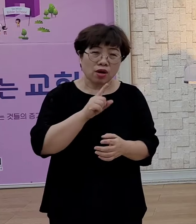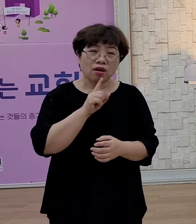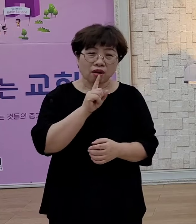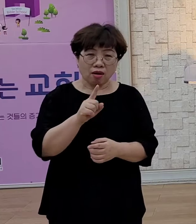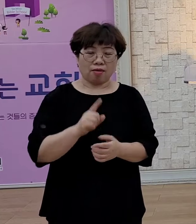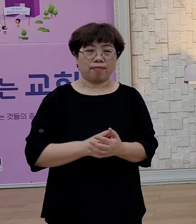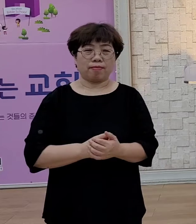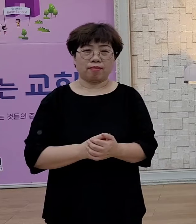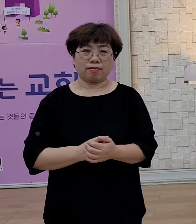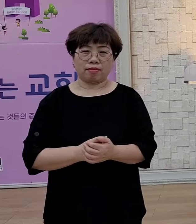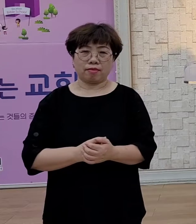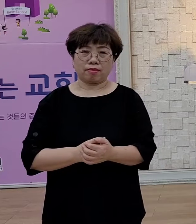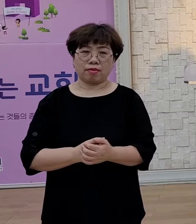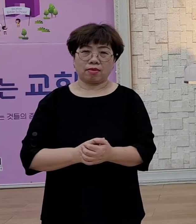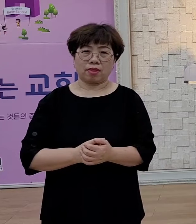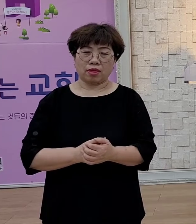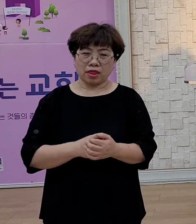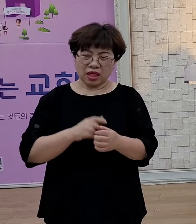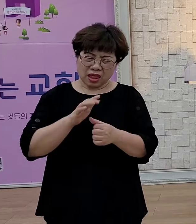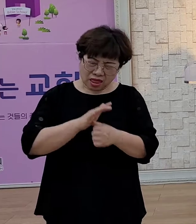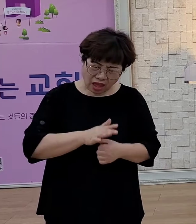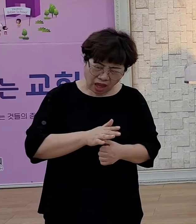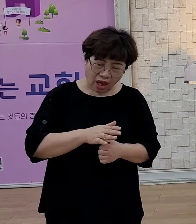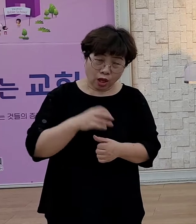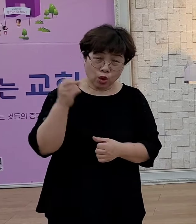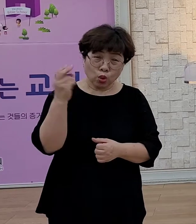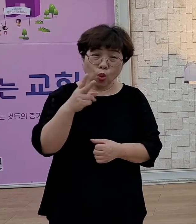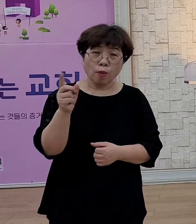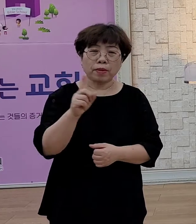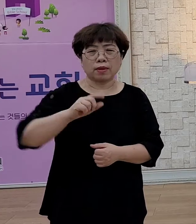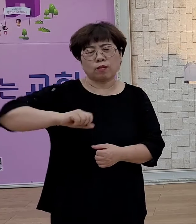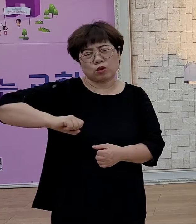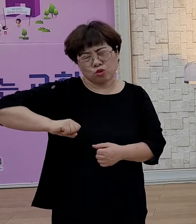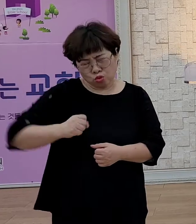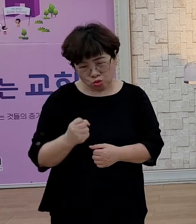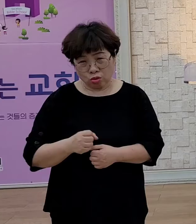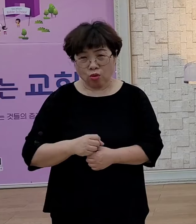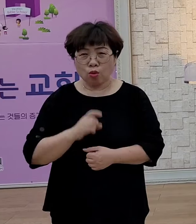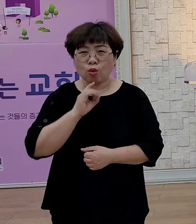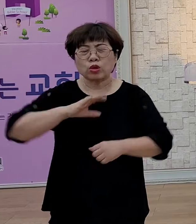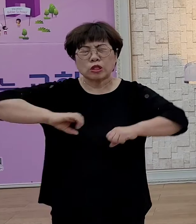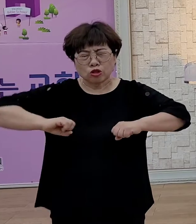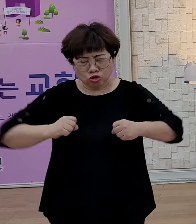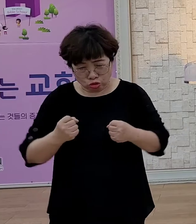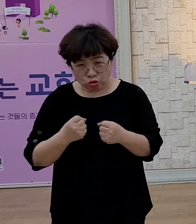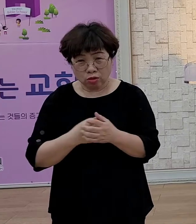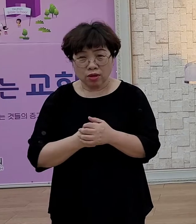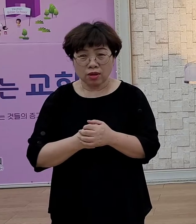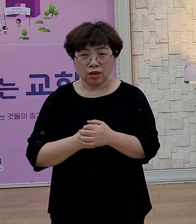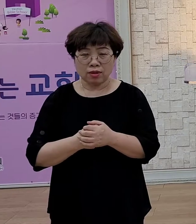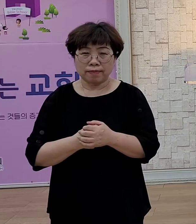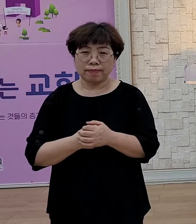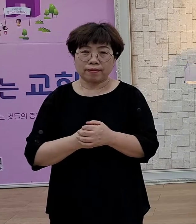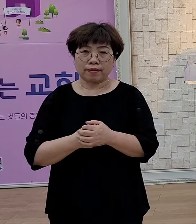아세요? 순종이 순종. 오직 순종. 이게 순종이 1번이라면 여러분